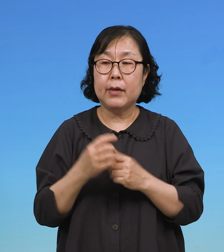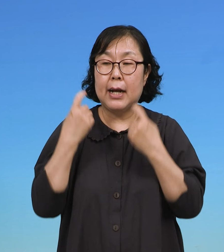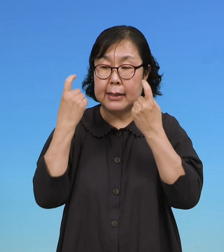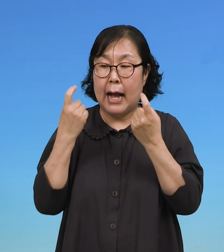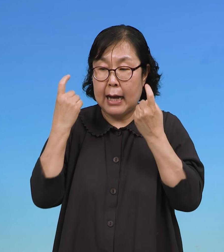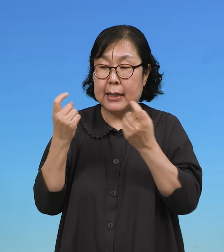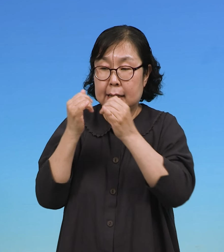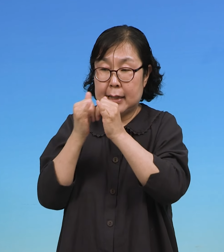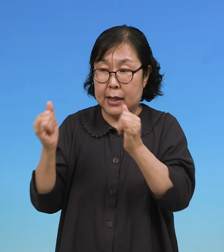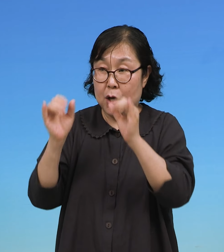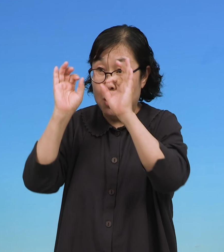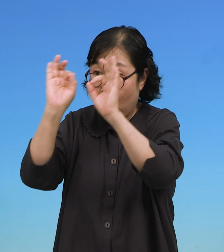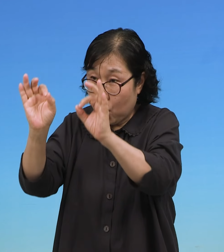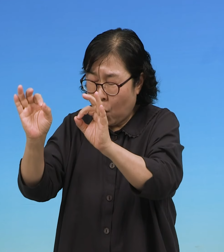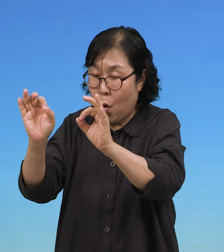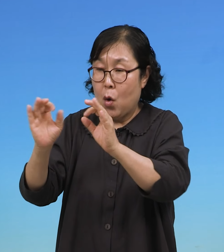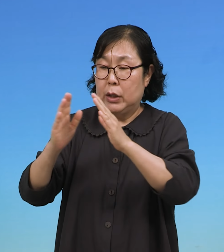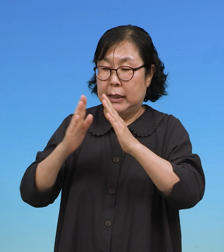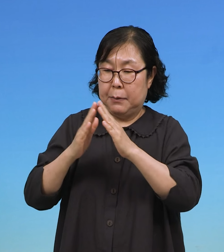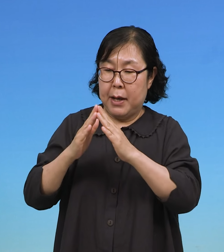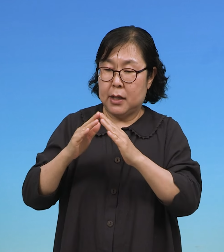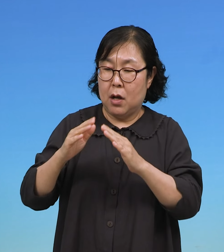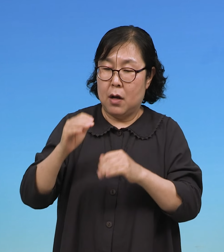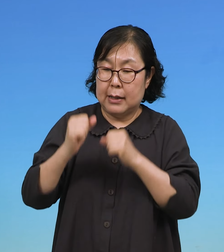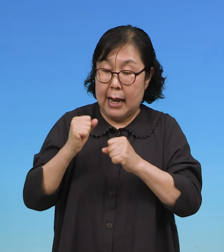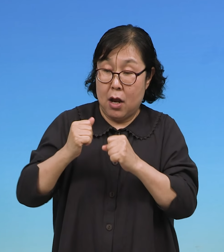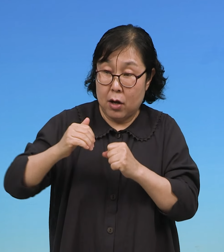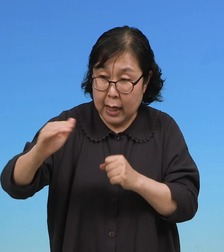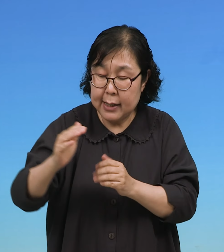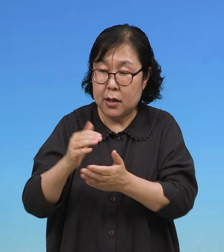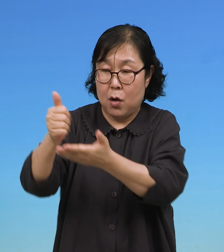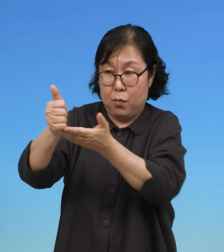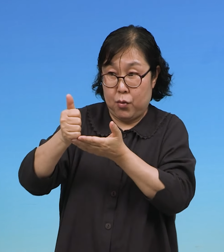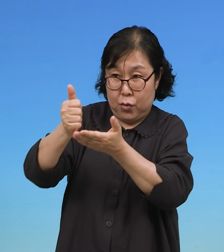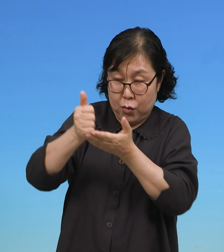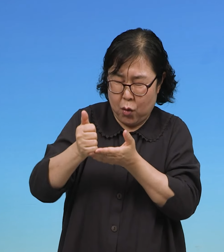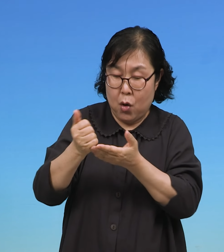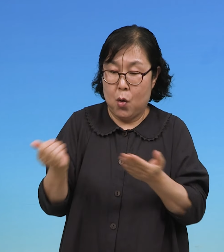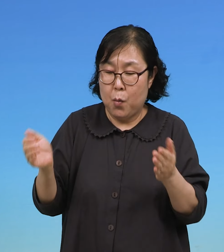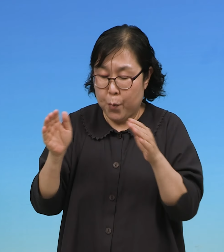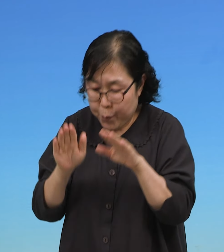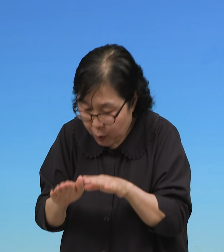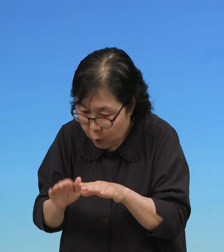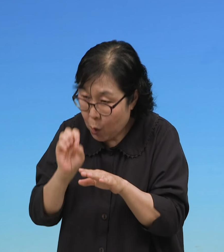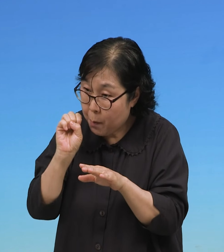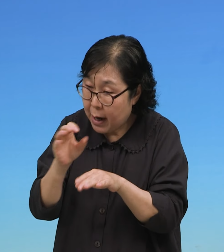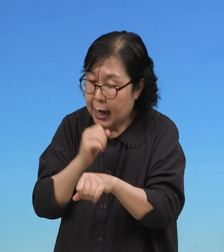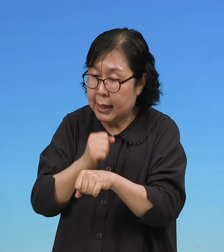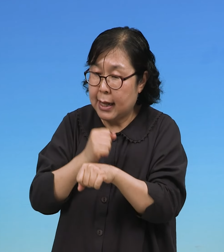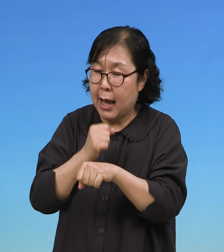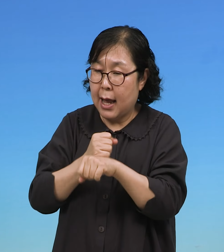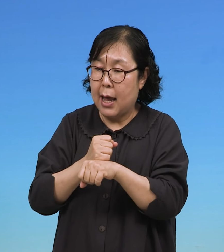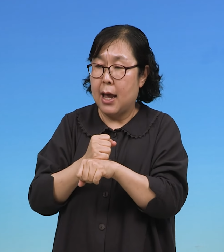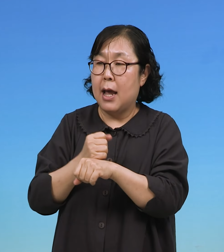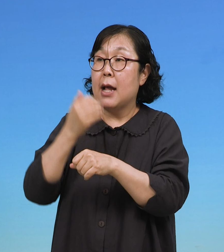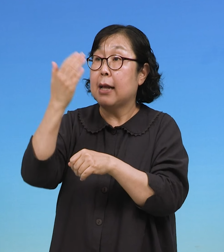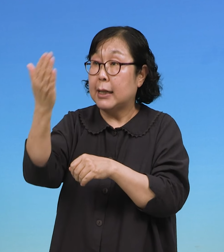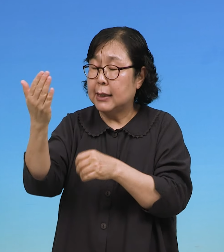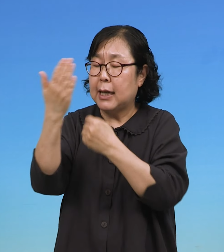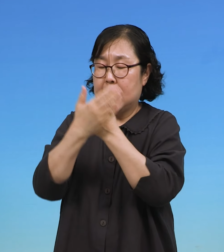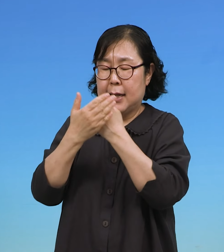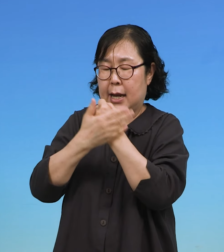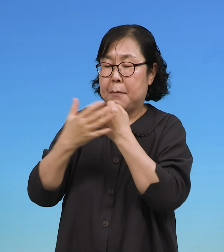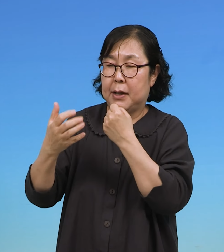아브라함입니다. 그가 그들을 보자 곧 장막 문에서 달려나가 영접하며 몸을 땅에 굽혀 이르되 내 주여 내가